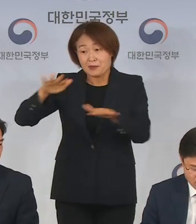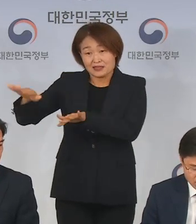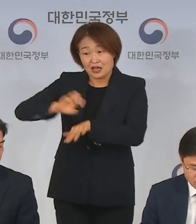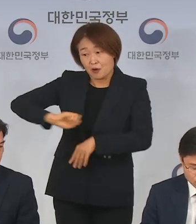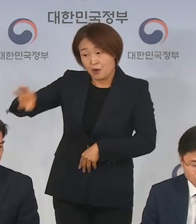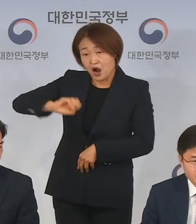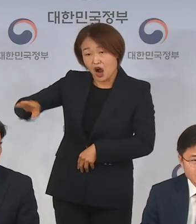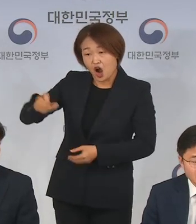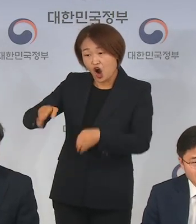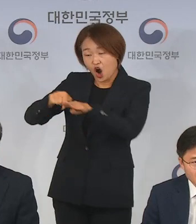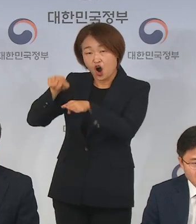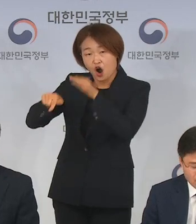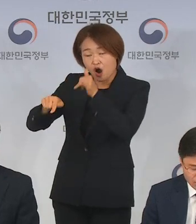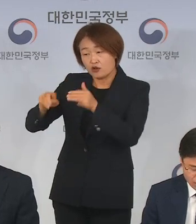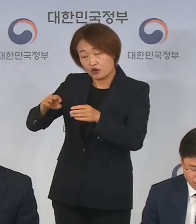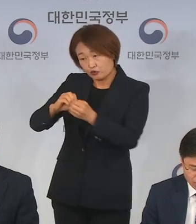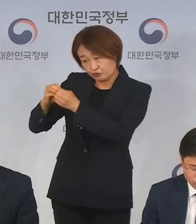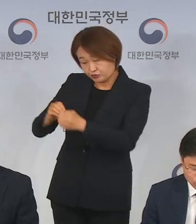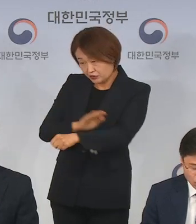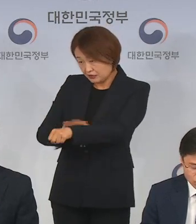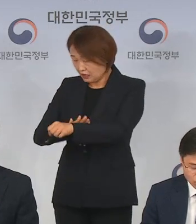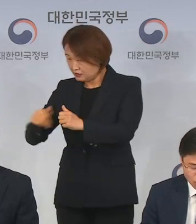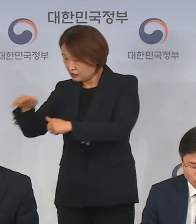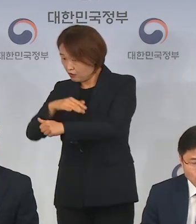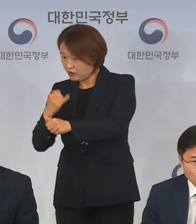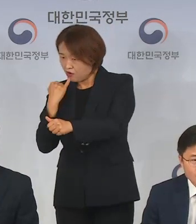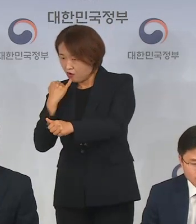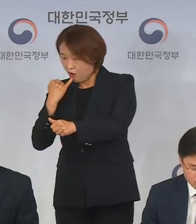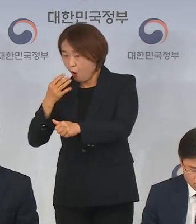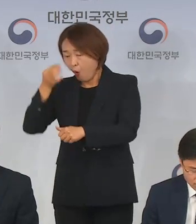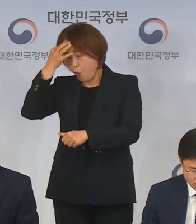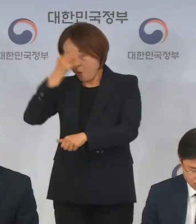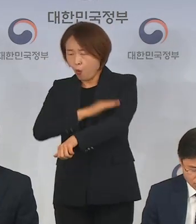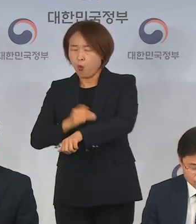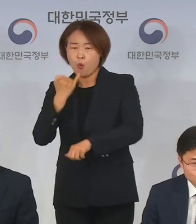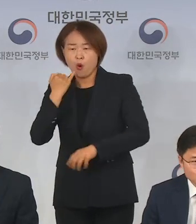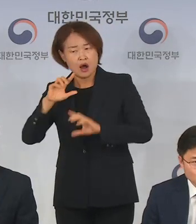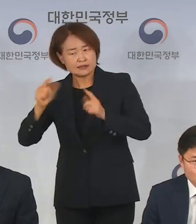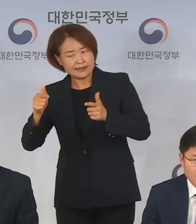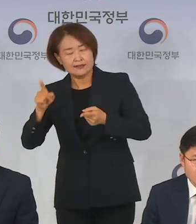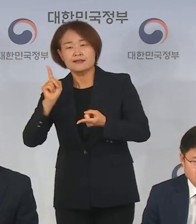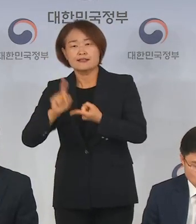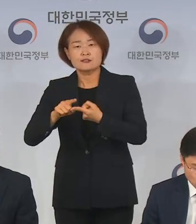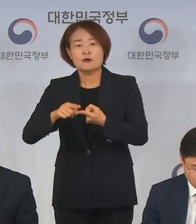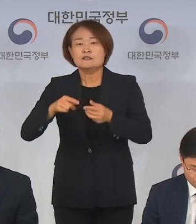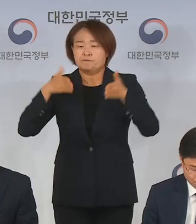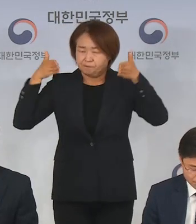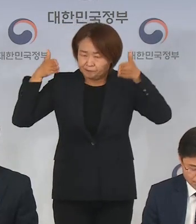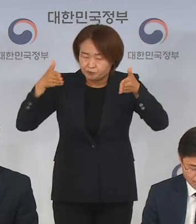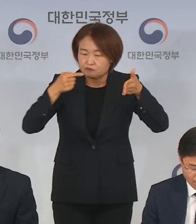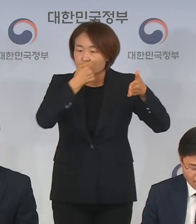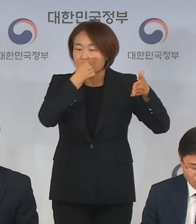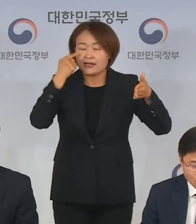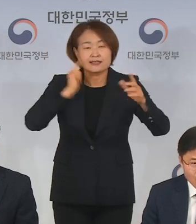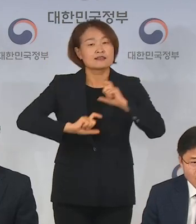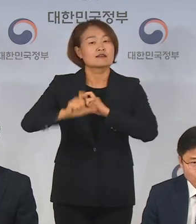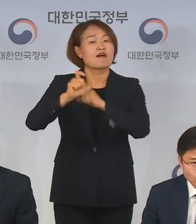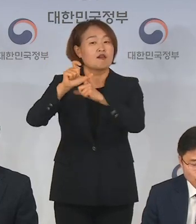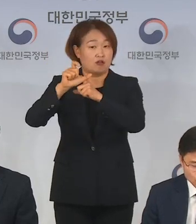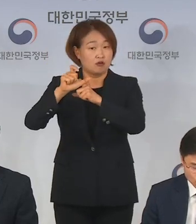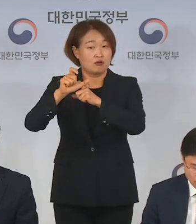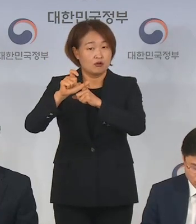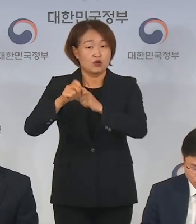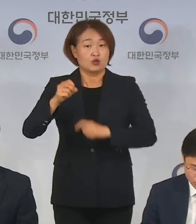설비의 설치 상태, 그리고 성능 점검 결과 등을 집중적으로 확인을 하고,